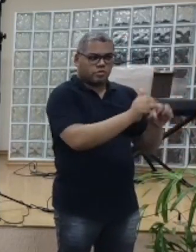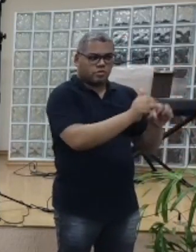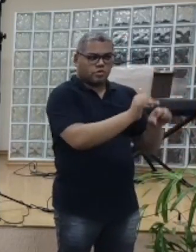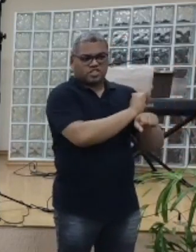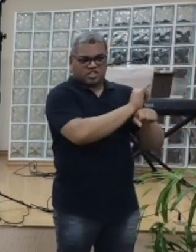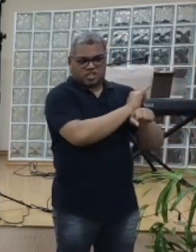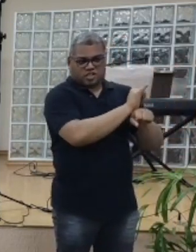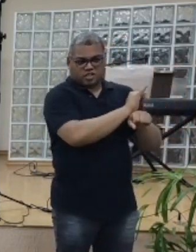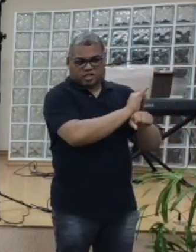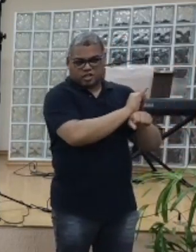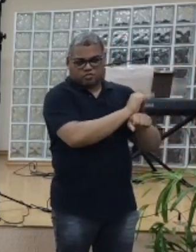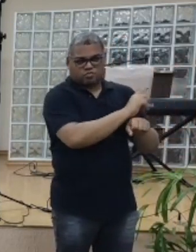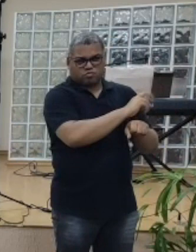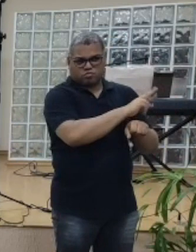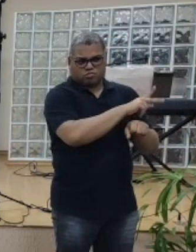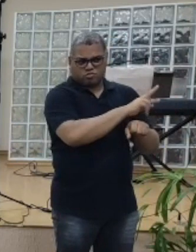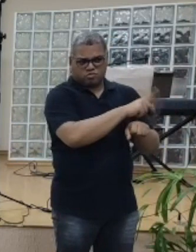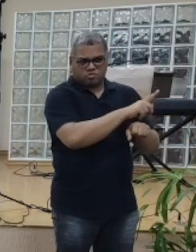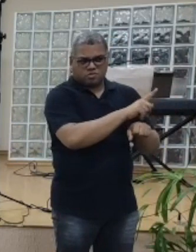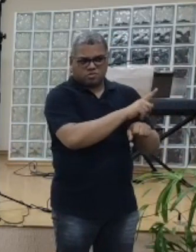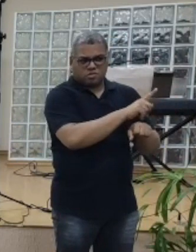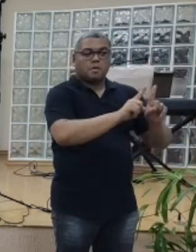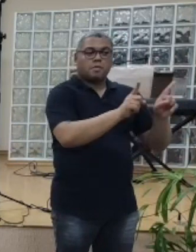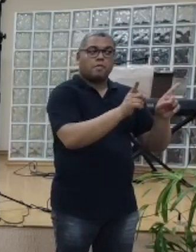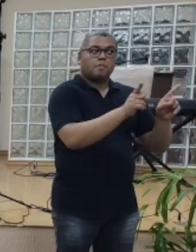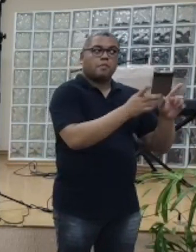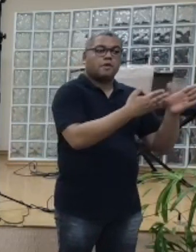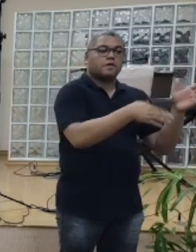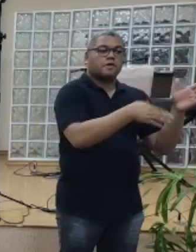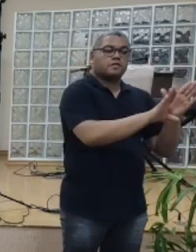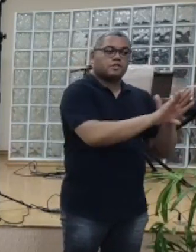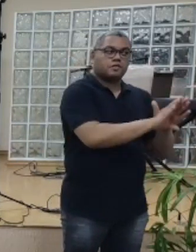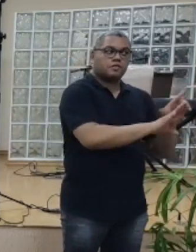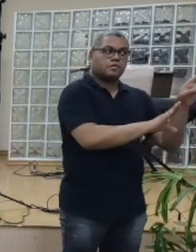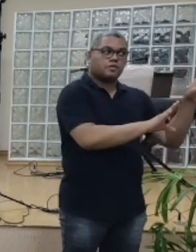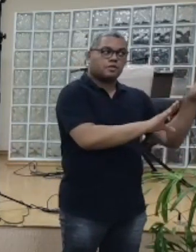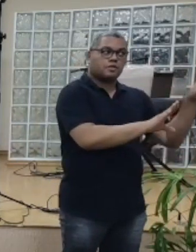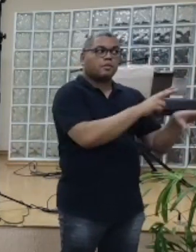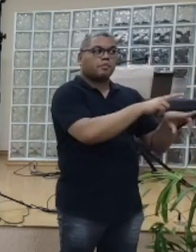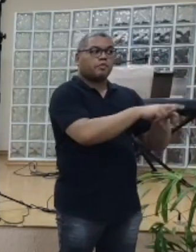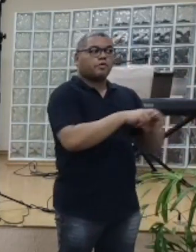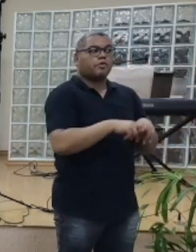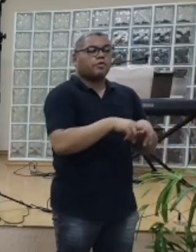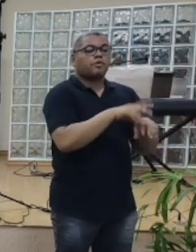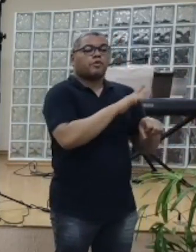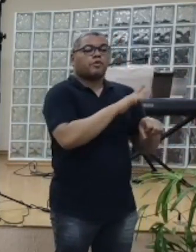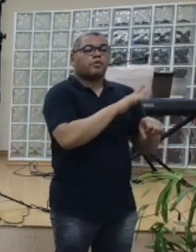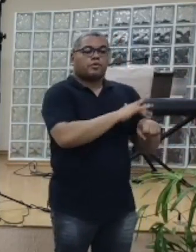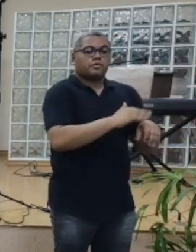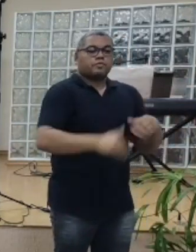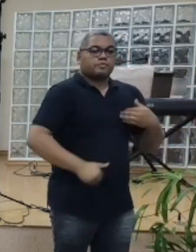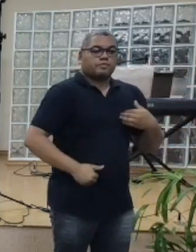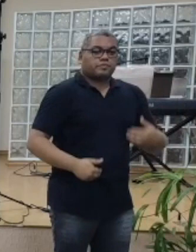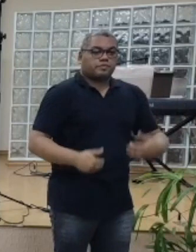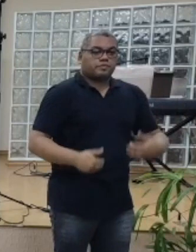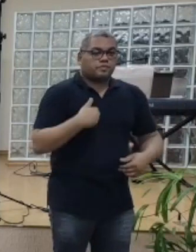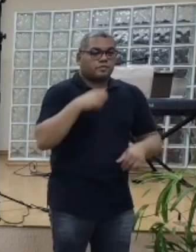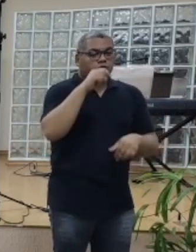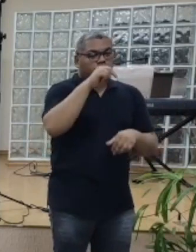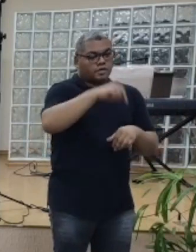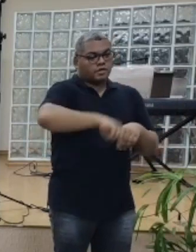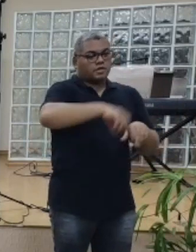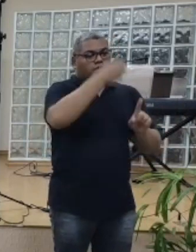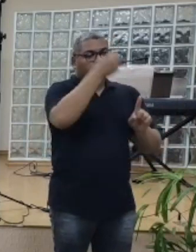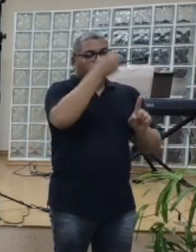dele, mas ele fala que chegou até eles por causa de uma enfermidade física. E a enfermidade física que ele